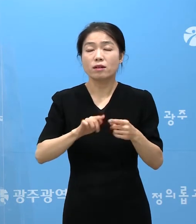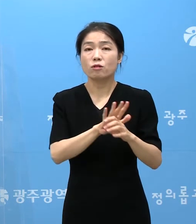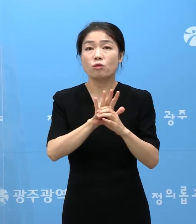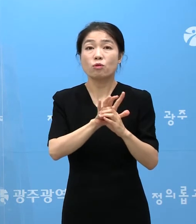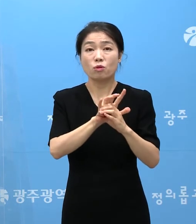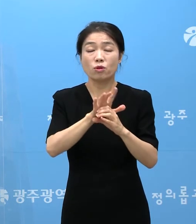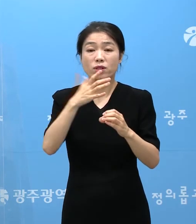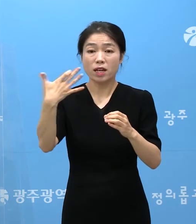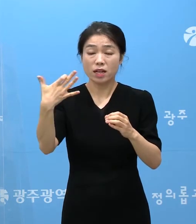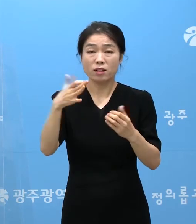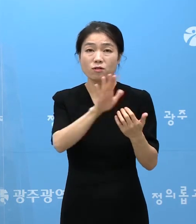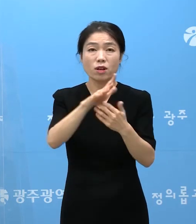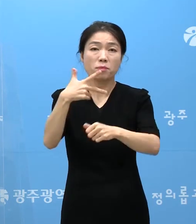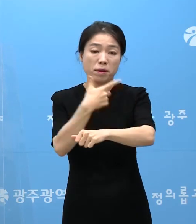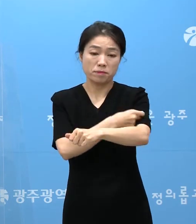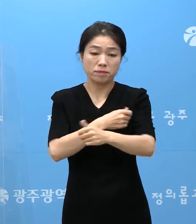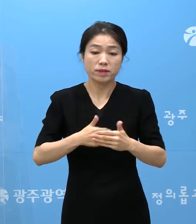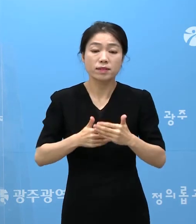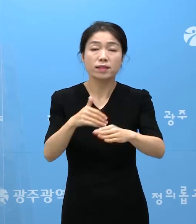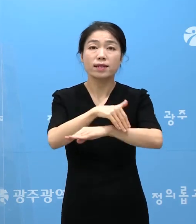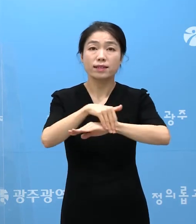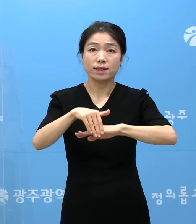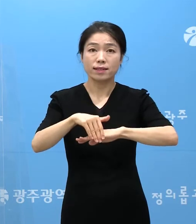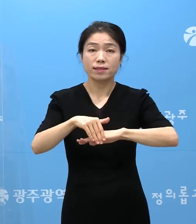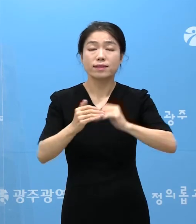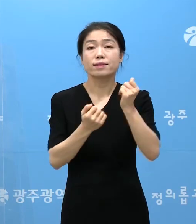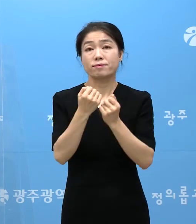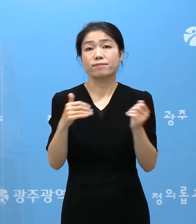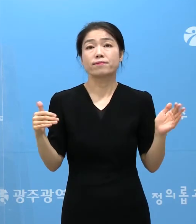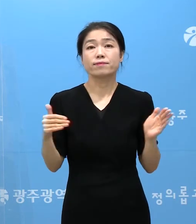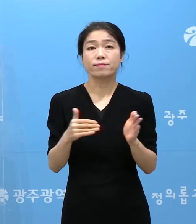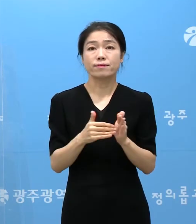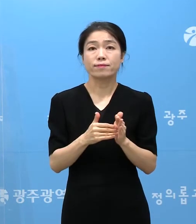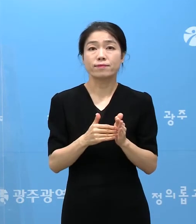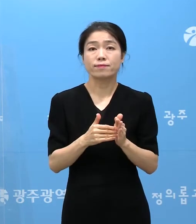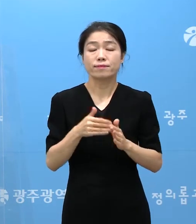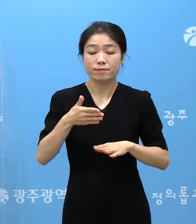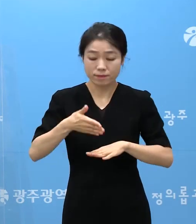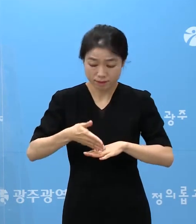예방접종도 실시할 예정입니다. 이상으로 브리핑을 마치겠습니다. 감사합니다.